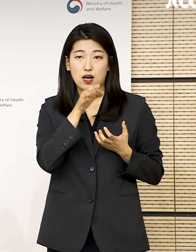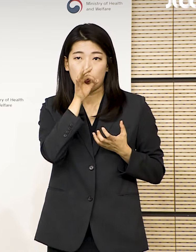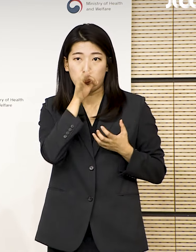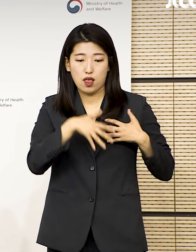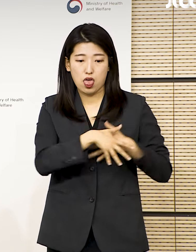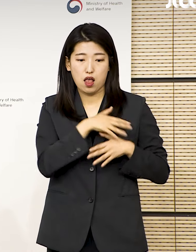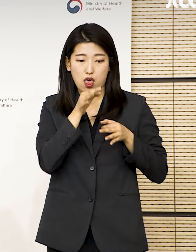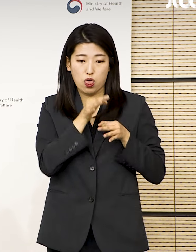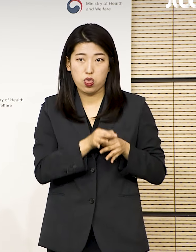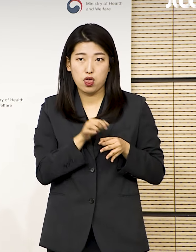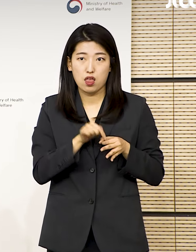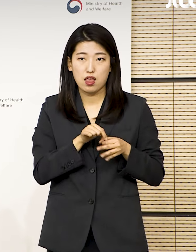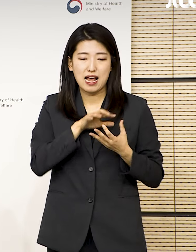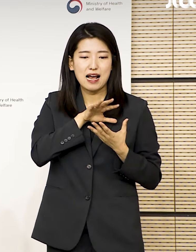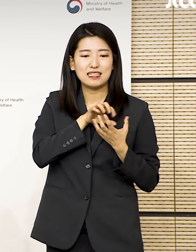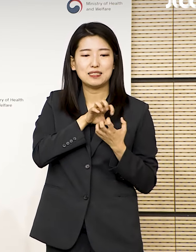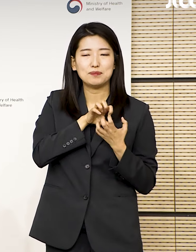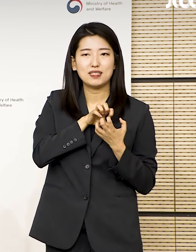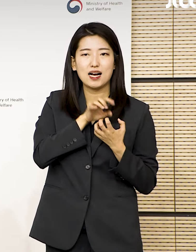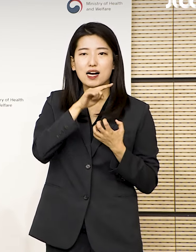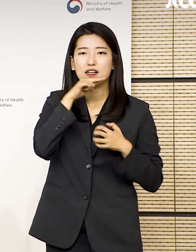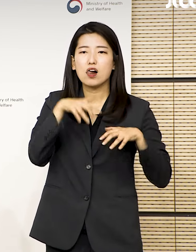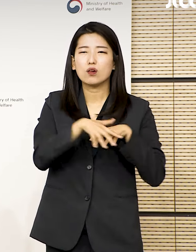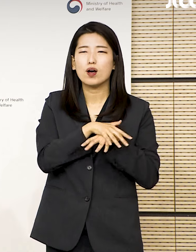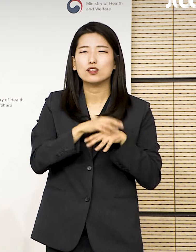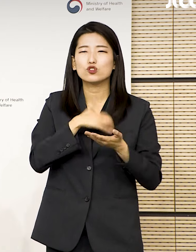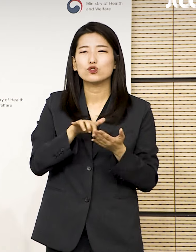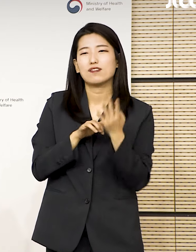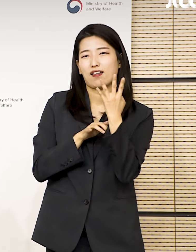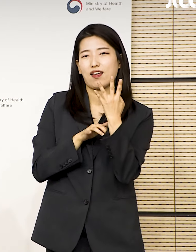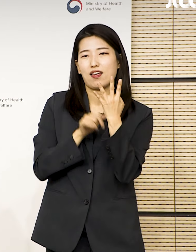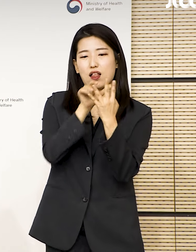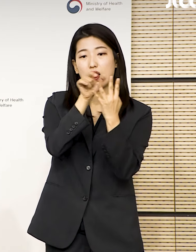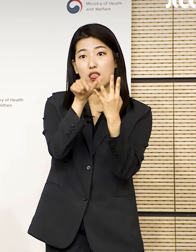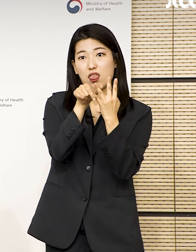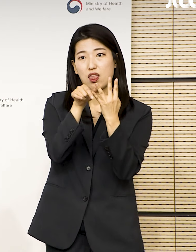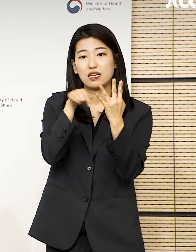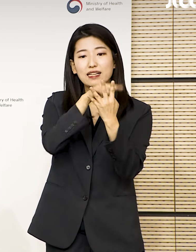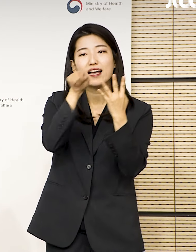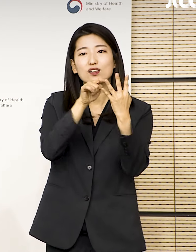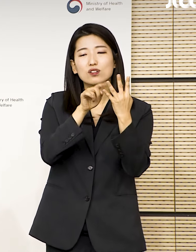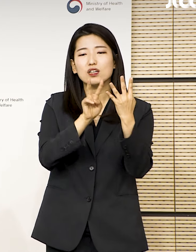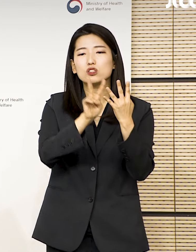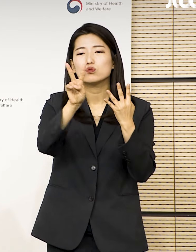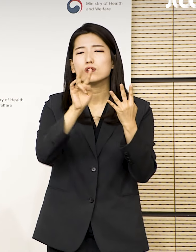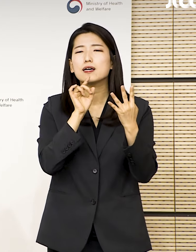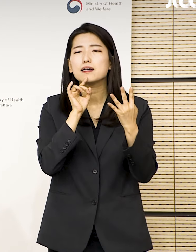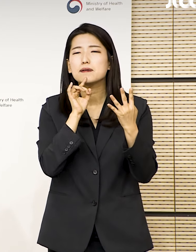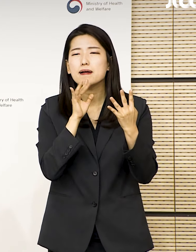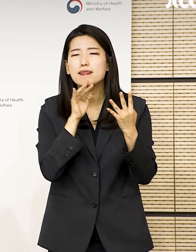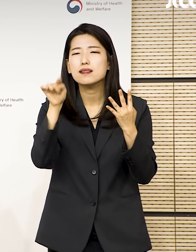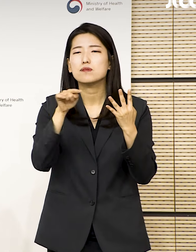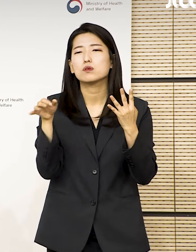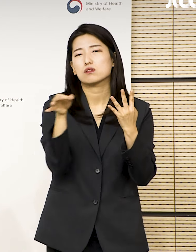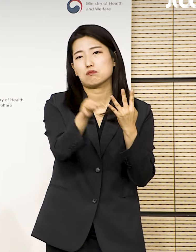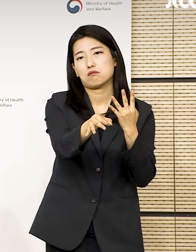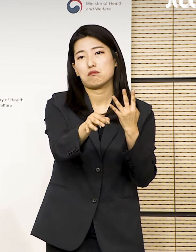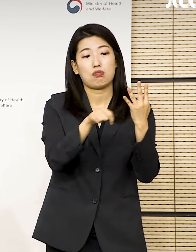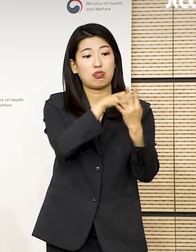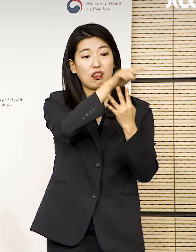기존에는 총 네개의 심장 혈관 중에 두 개 이상의 혈관의 중재를 수를 시행하더라도 두